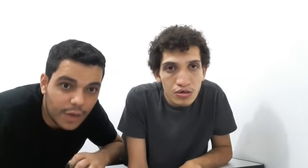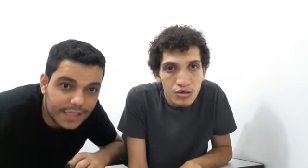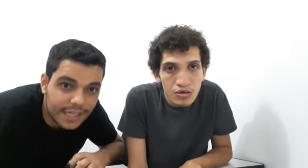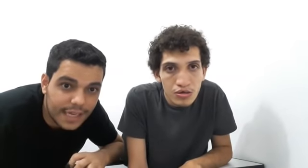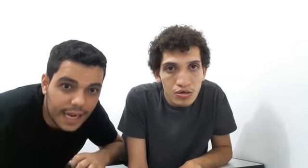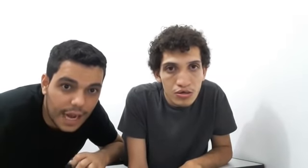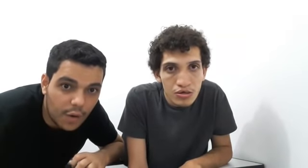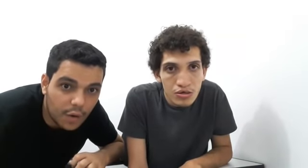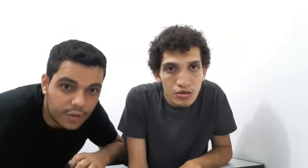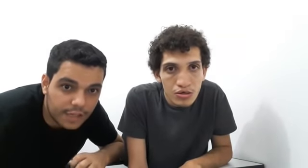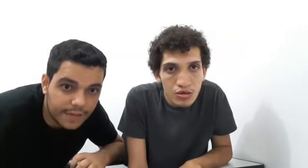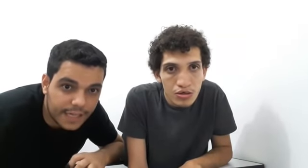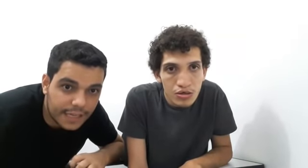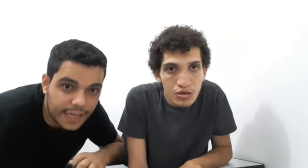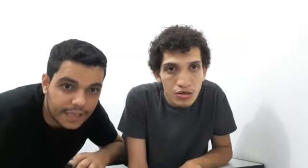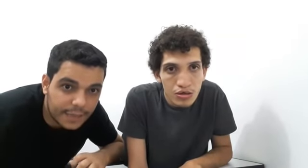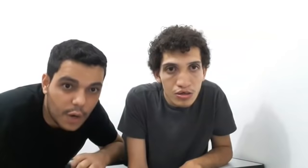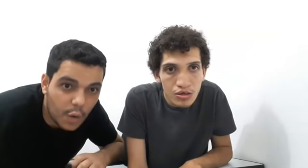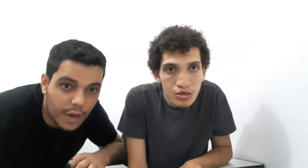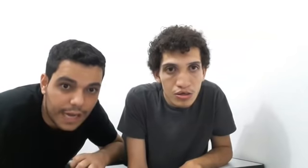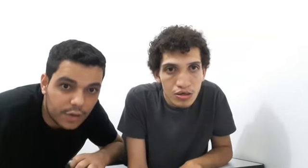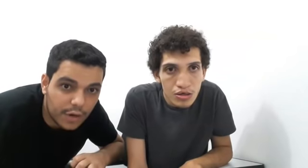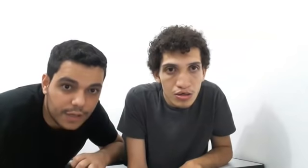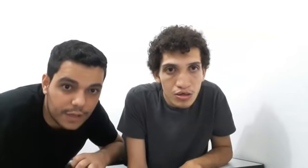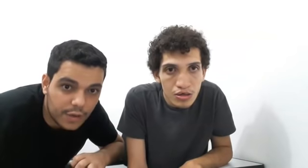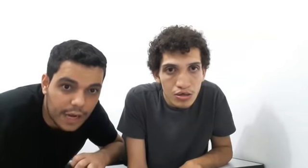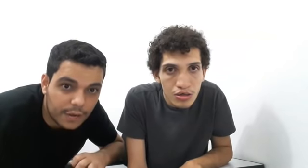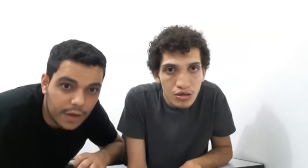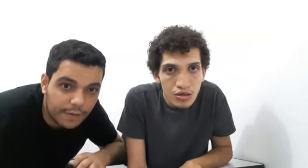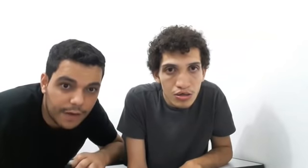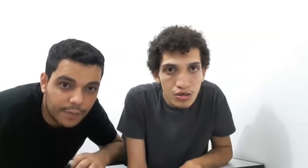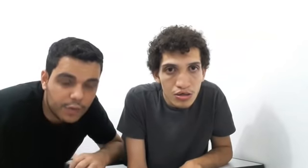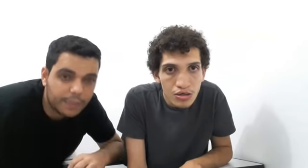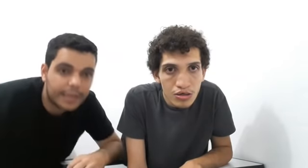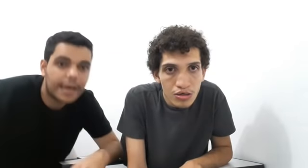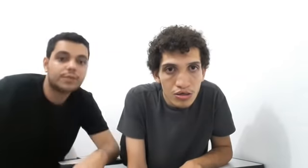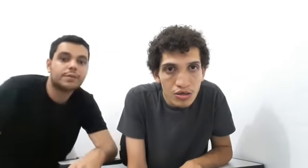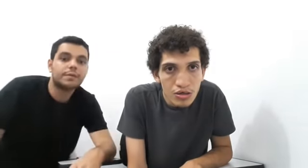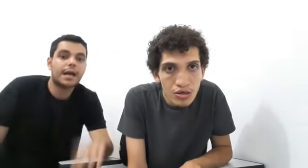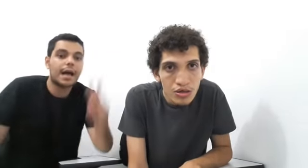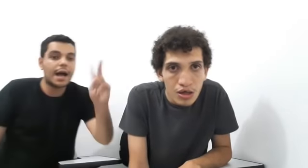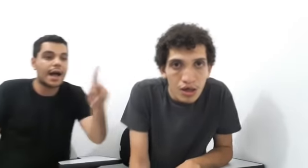cena real, ou seja, verdadeiro? Exemplo, o gato correu atrás do rato. Vai, muito obrigado.